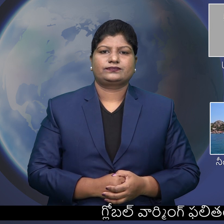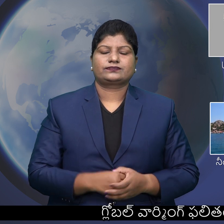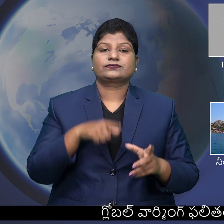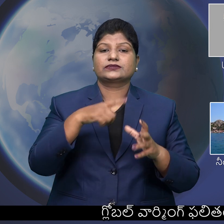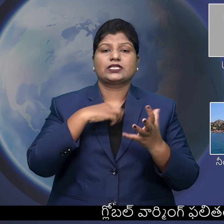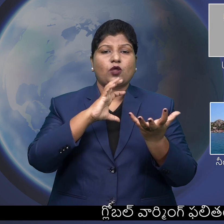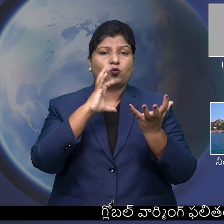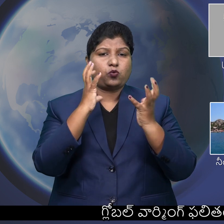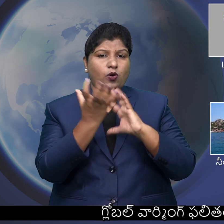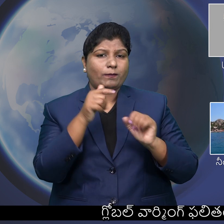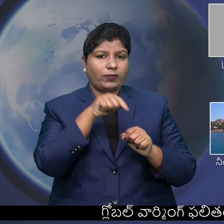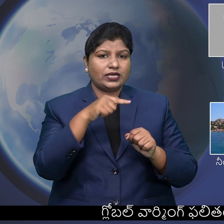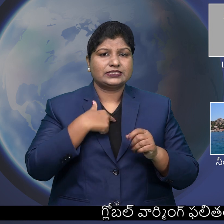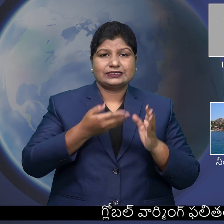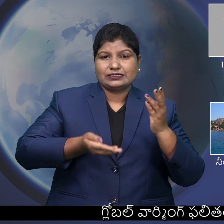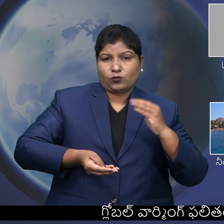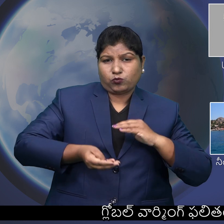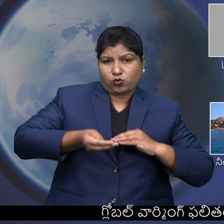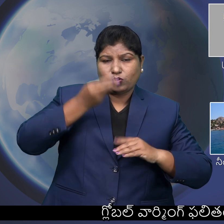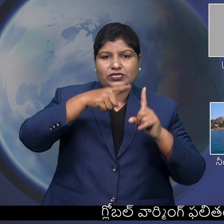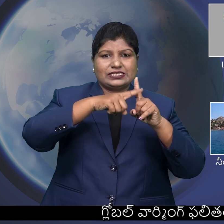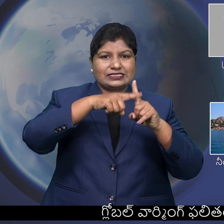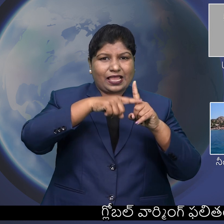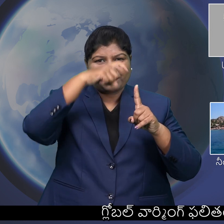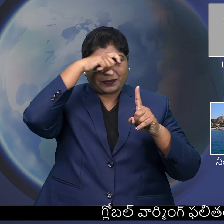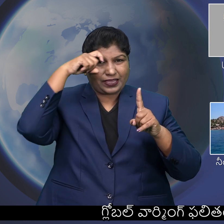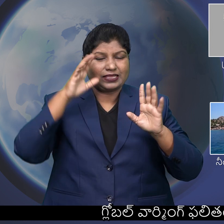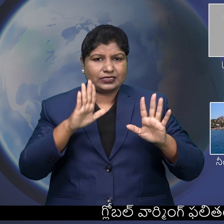గ్లోబల్ వార్మింగ్ ఫలితంగా హిమానీ నదాలు కరుగుతాయి